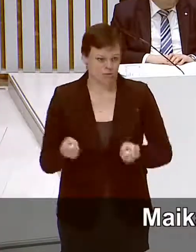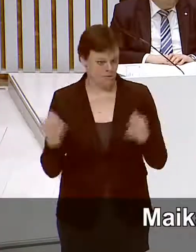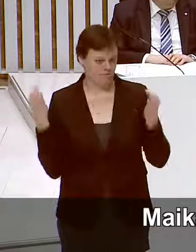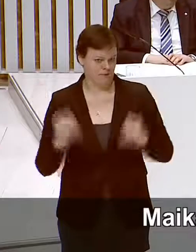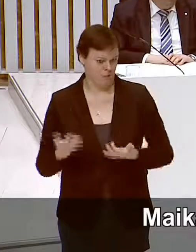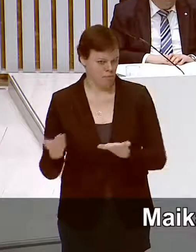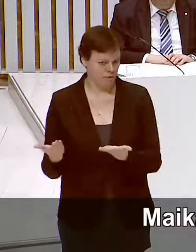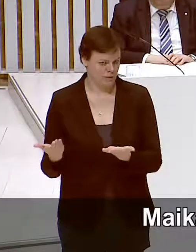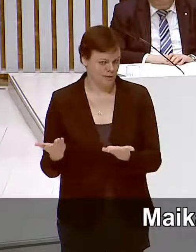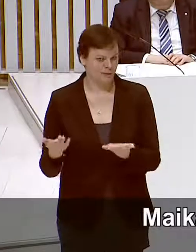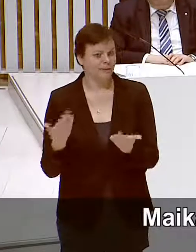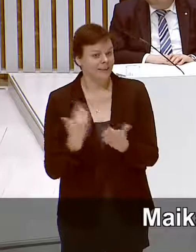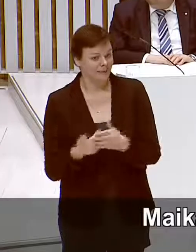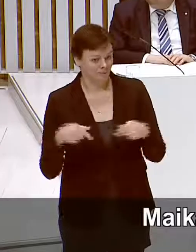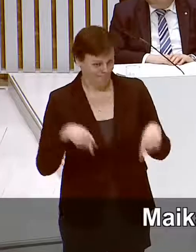an dieser Stelle setzt das